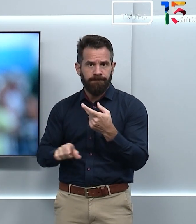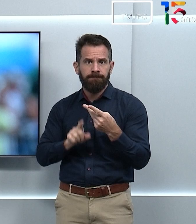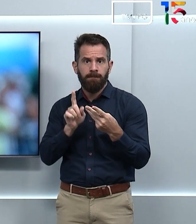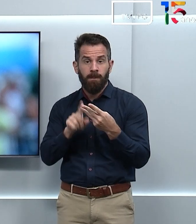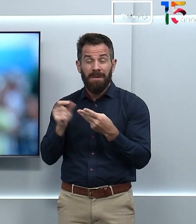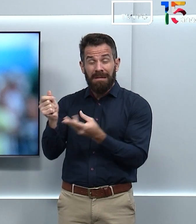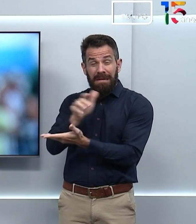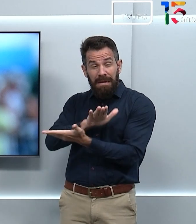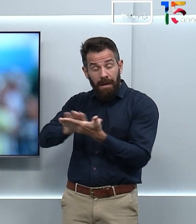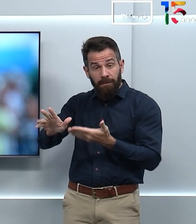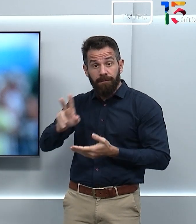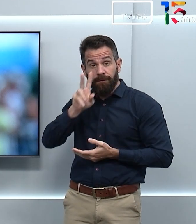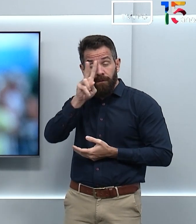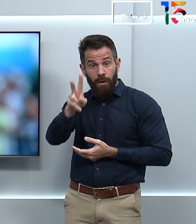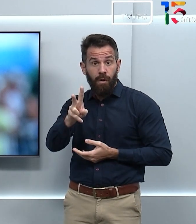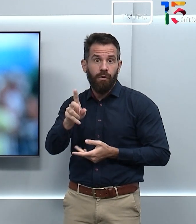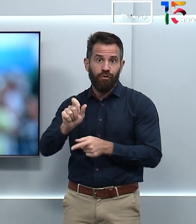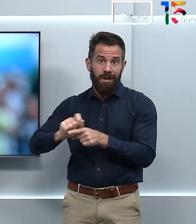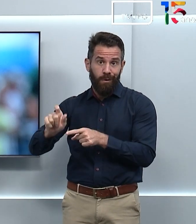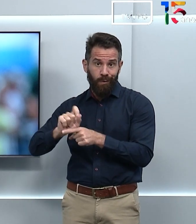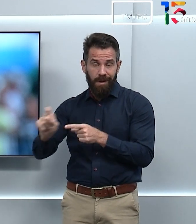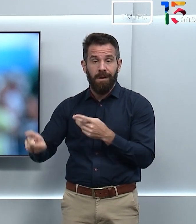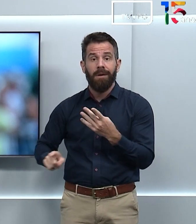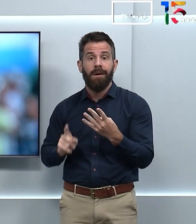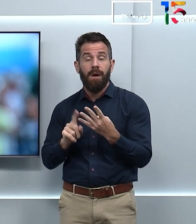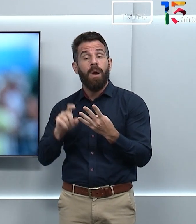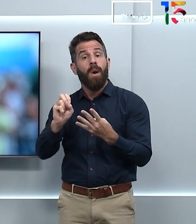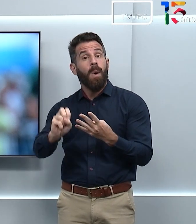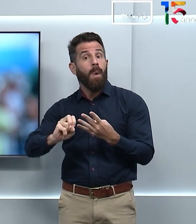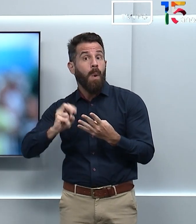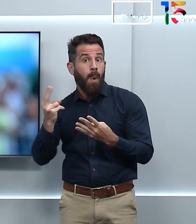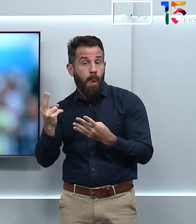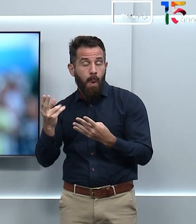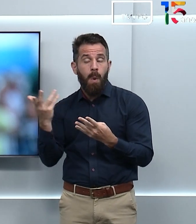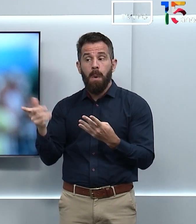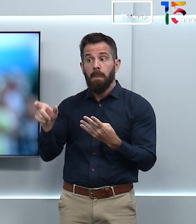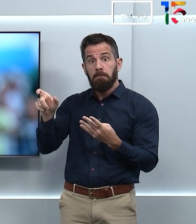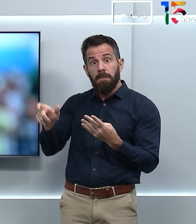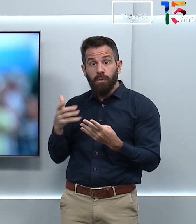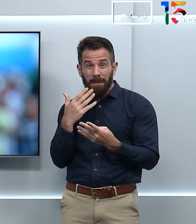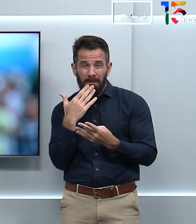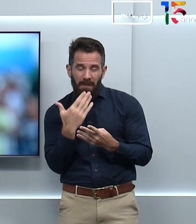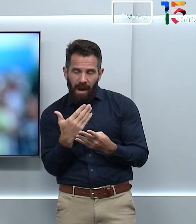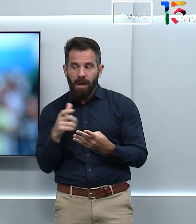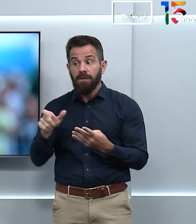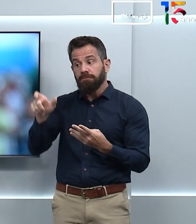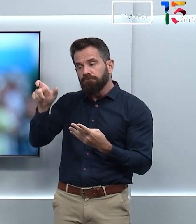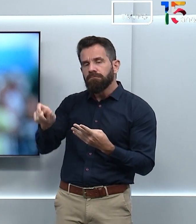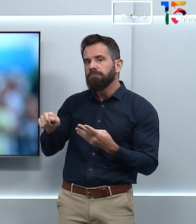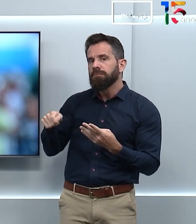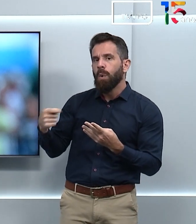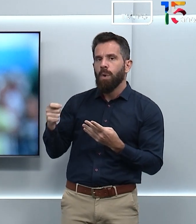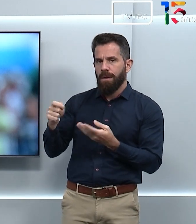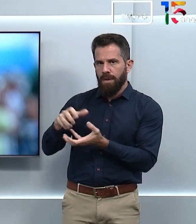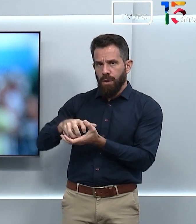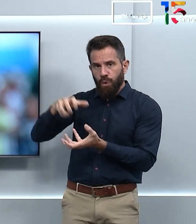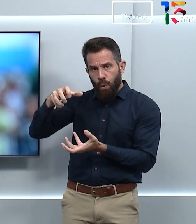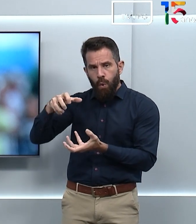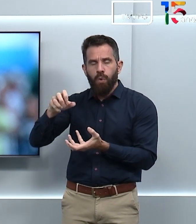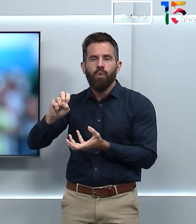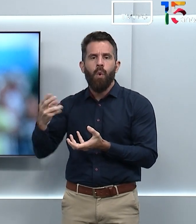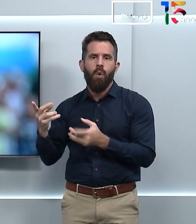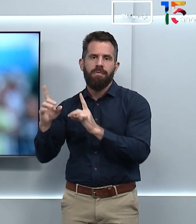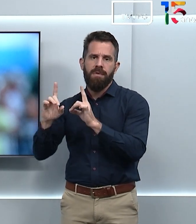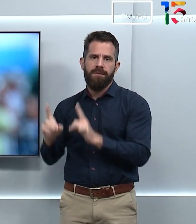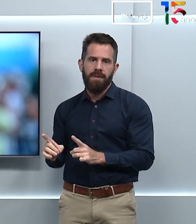excessivo com aluguel, ou então que a pessoa que estiver solicitando esse auxílio seja idosa ou uma